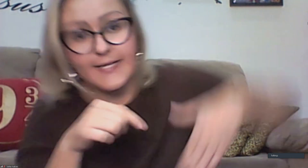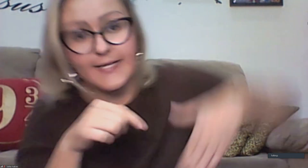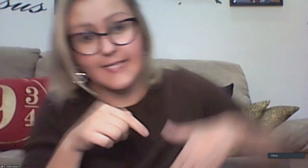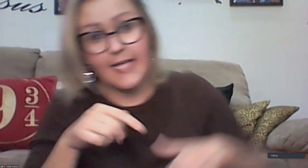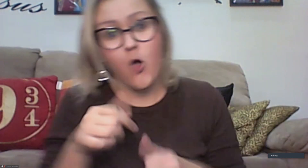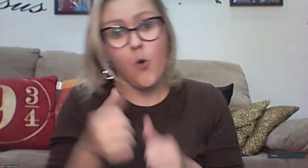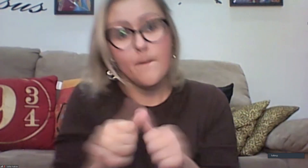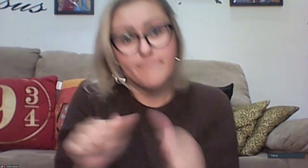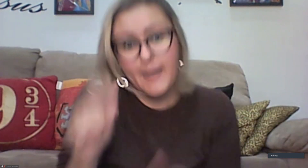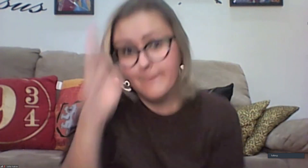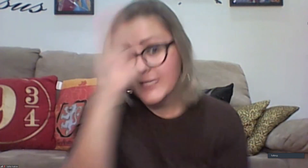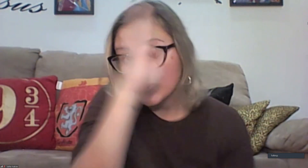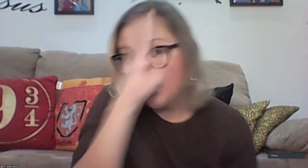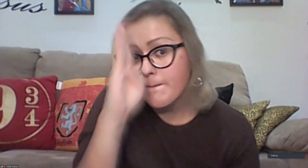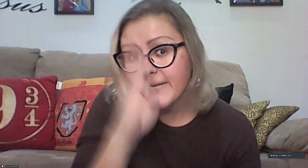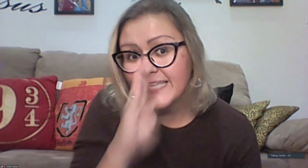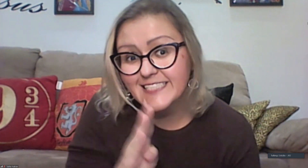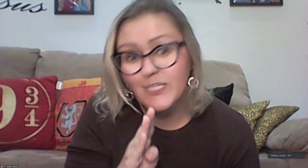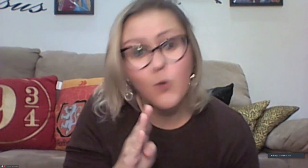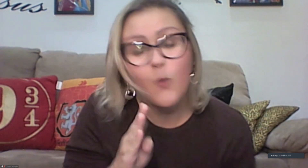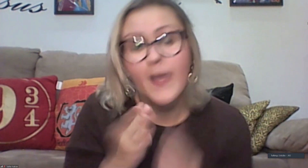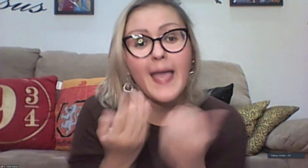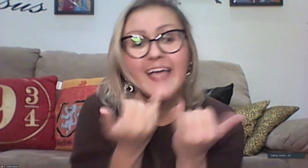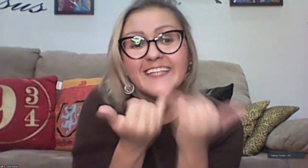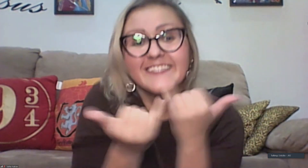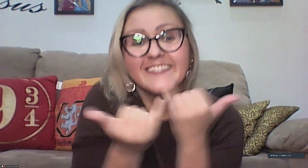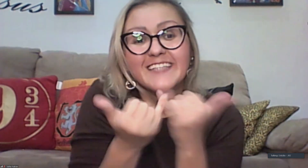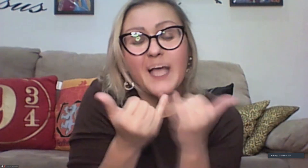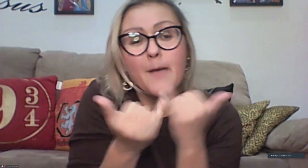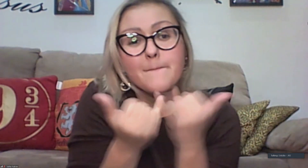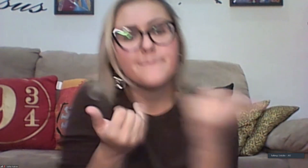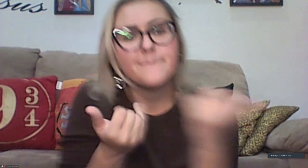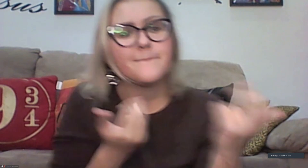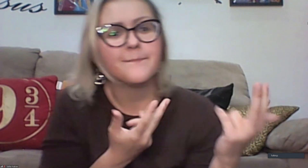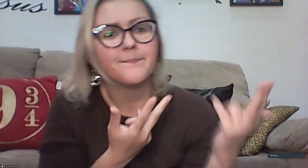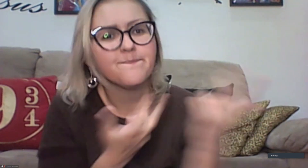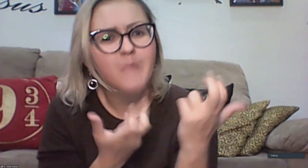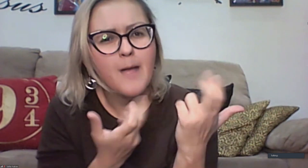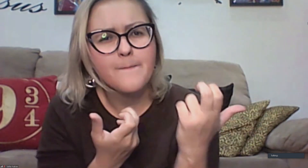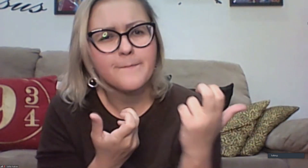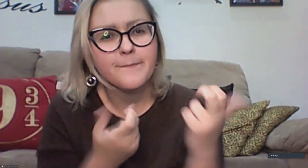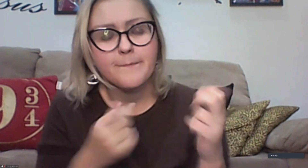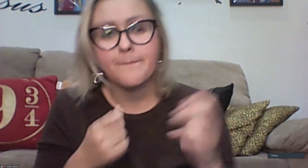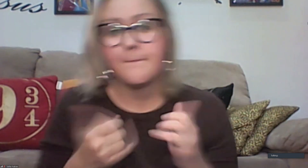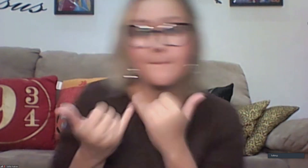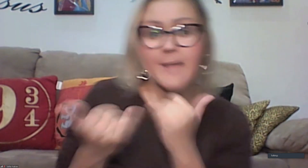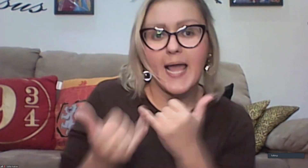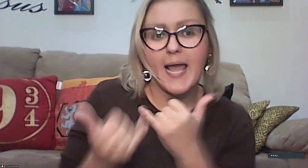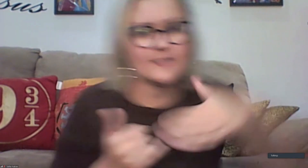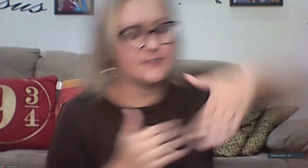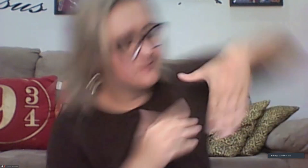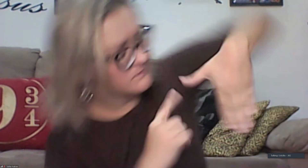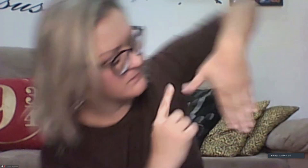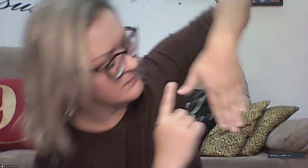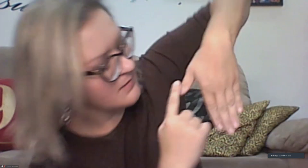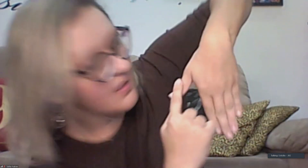Então, o Brasil dá para você trabalhar. Então, parece, isso lembra bastante a configuração da minha mão.